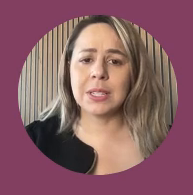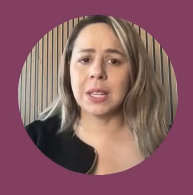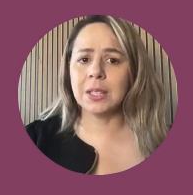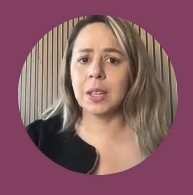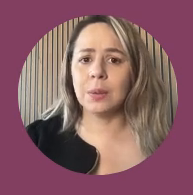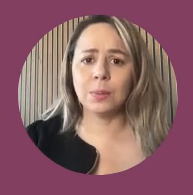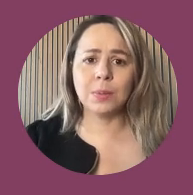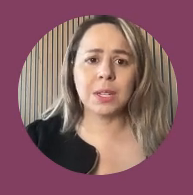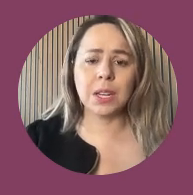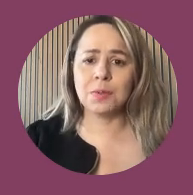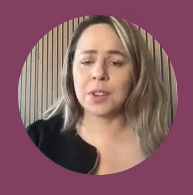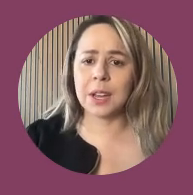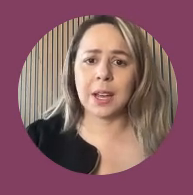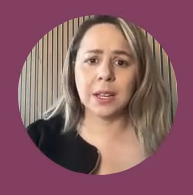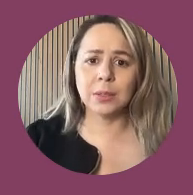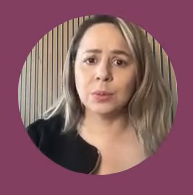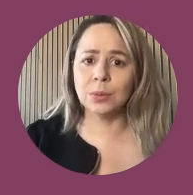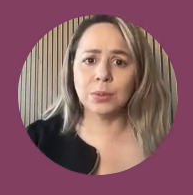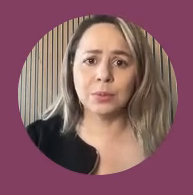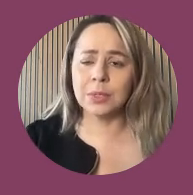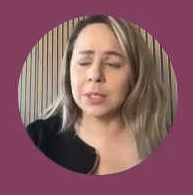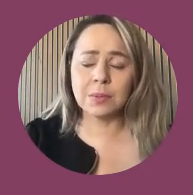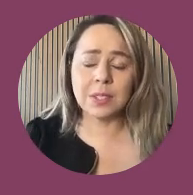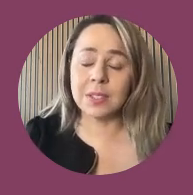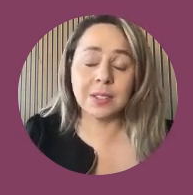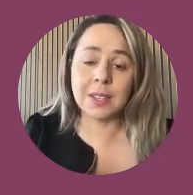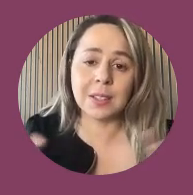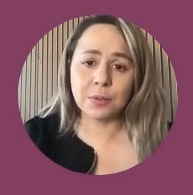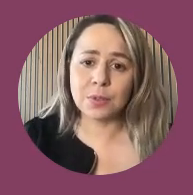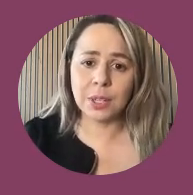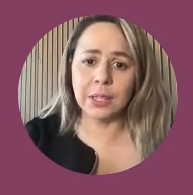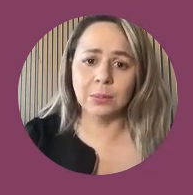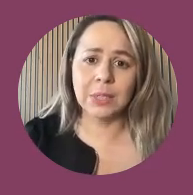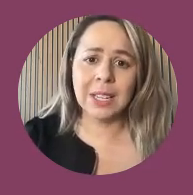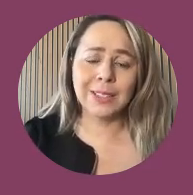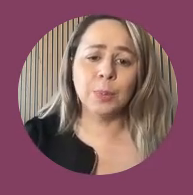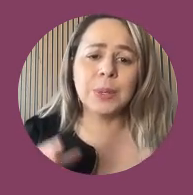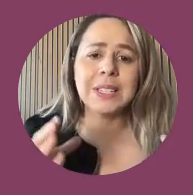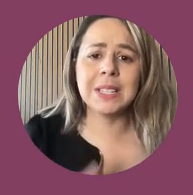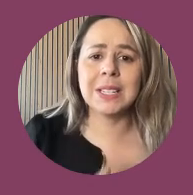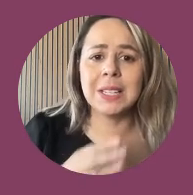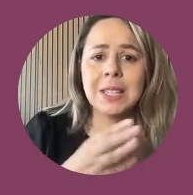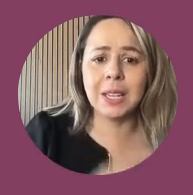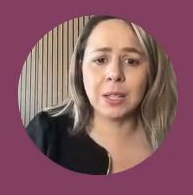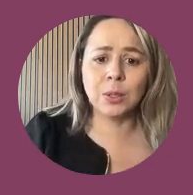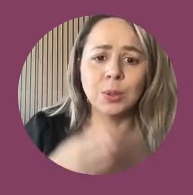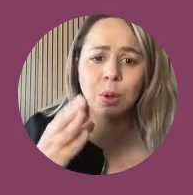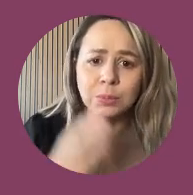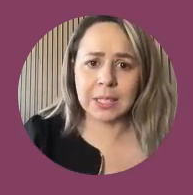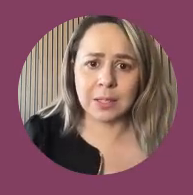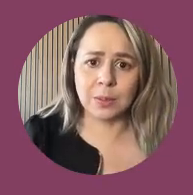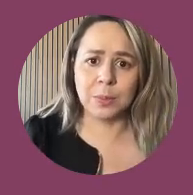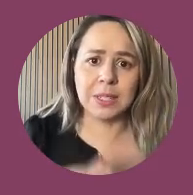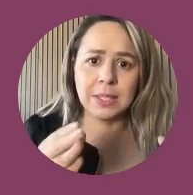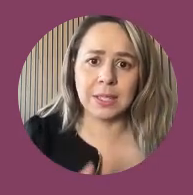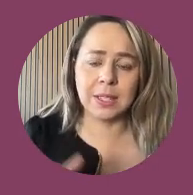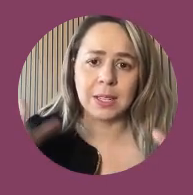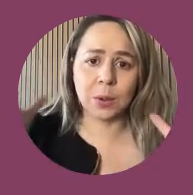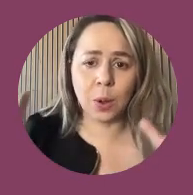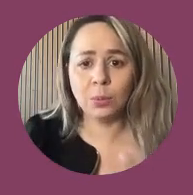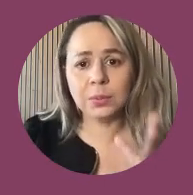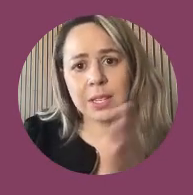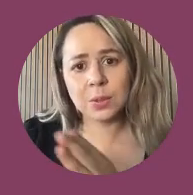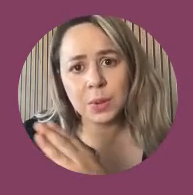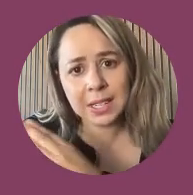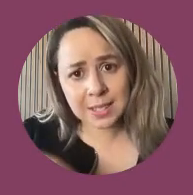aleatórios sem ter um significado, não, sem ser funcional. Então precisa ser dentro do contexto, precisa